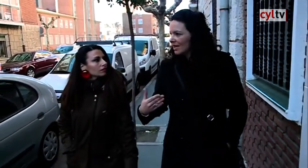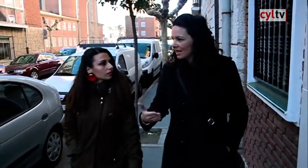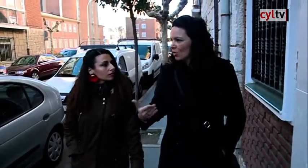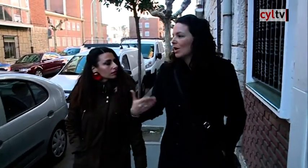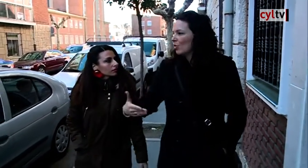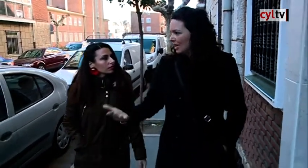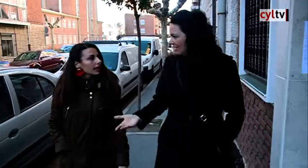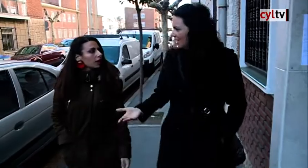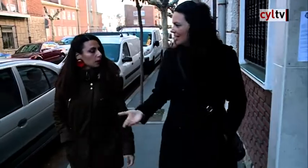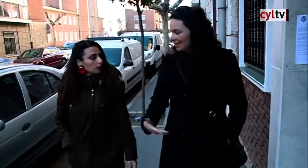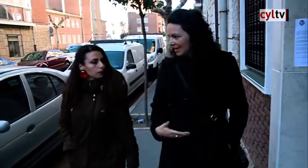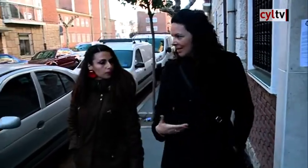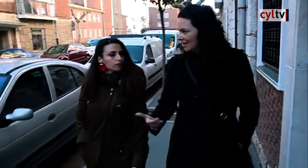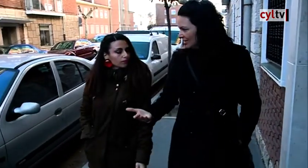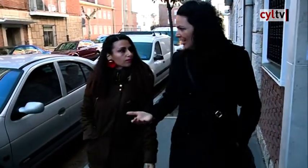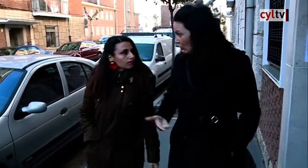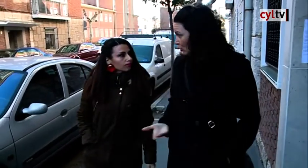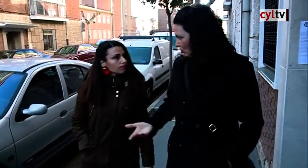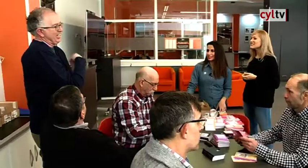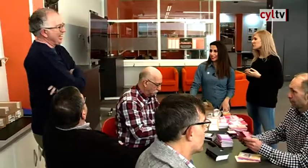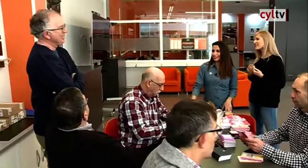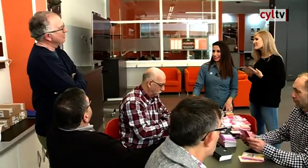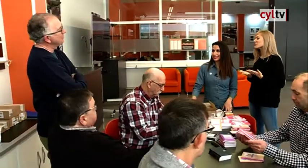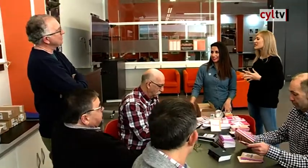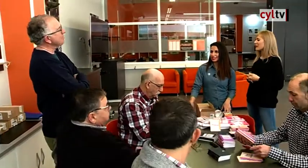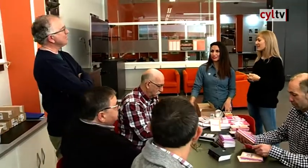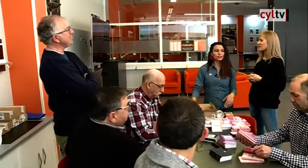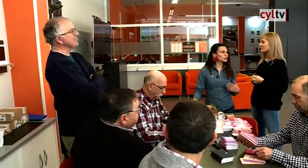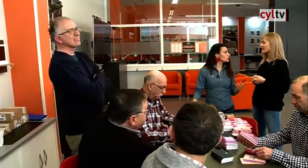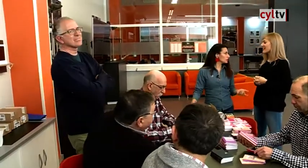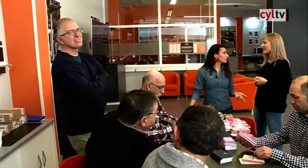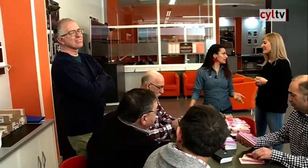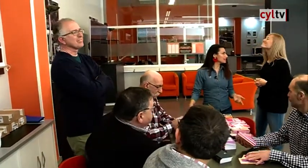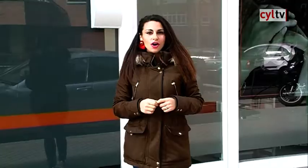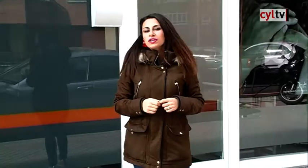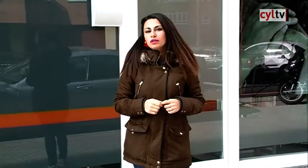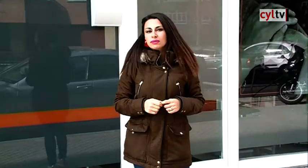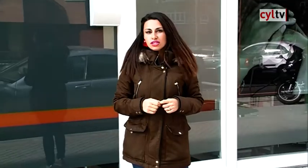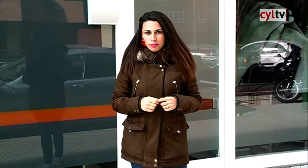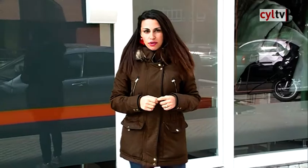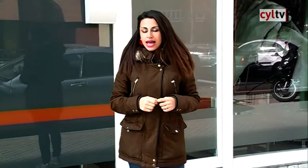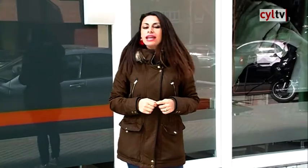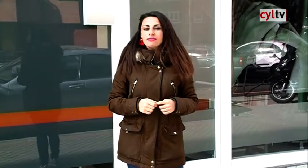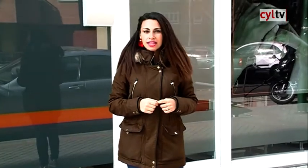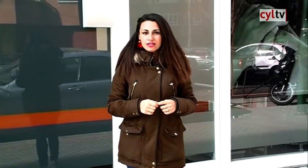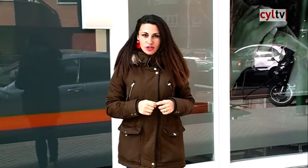que colaborar, claro, en integrarles a todos. Se olvidan de su discapacidad cuando están aquí. Hoy en un paseo por la vida de un